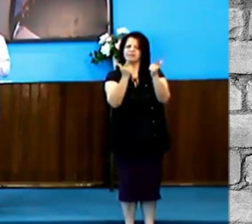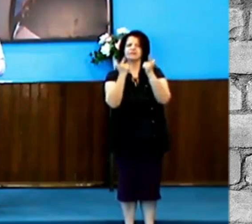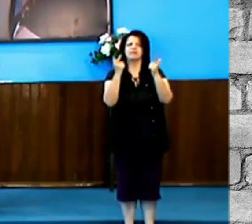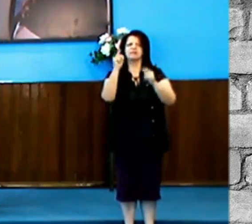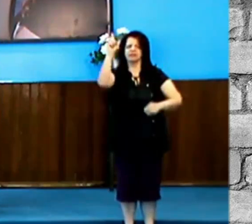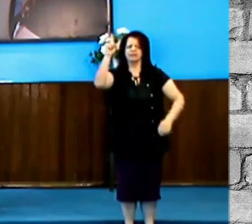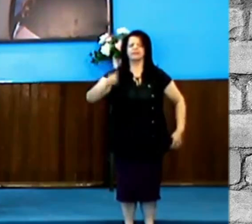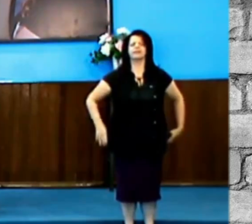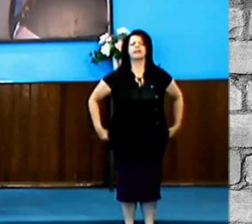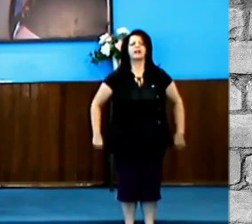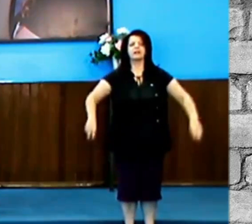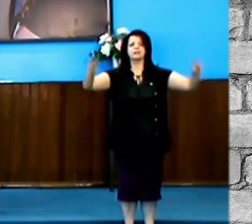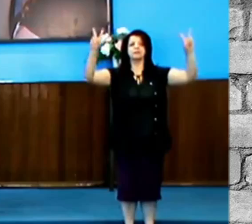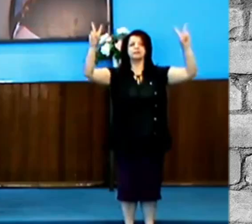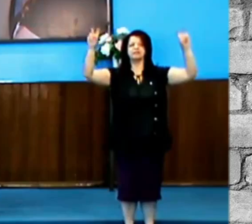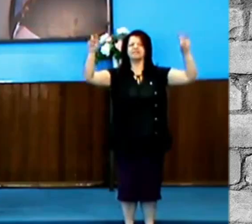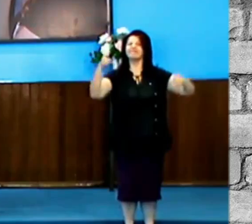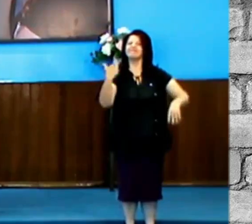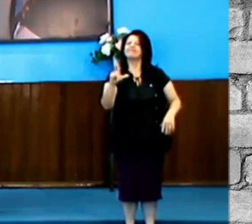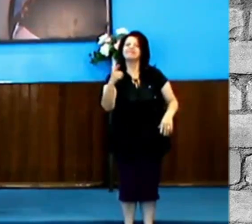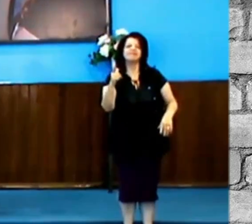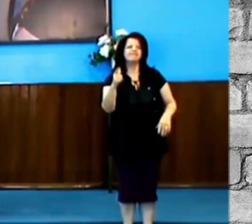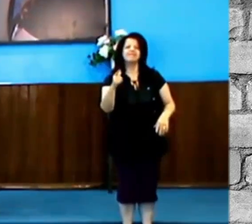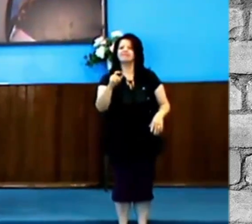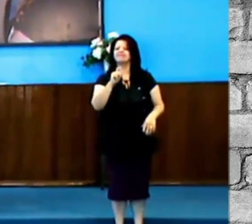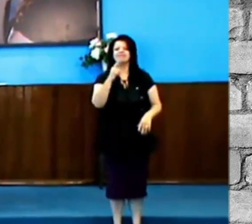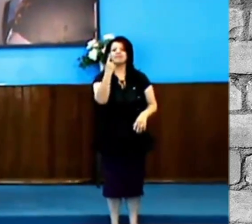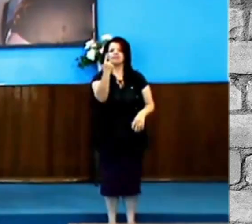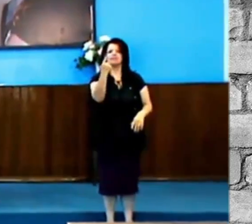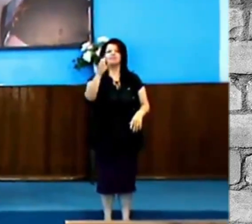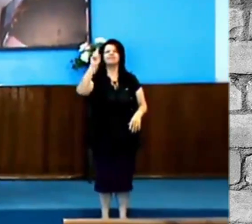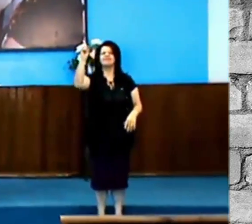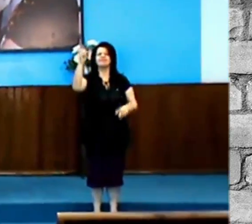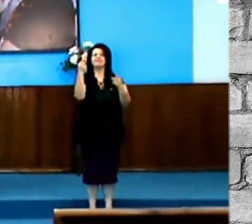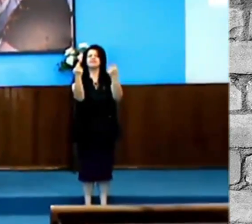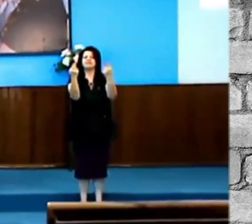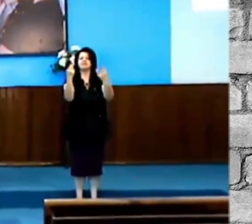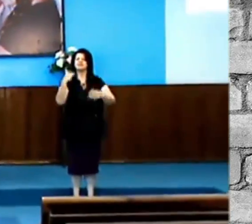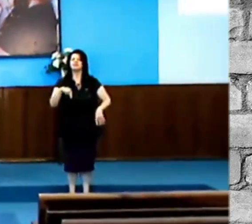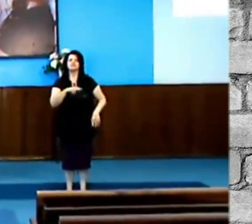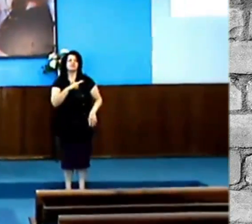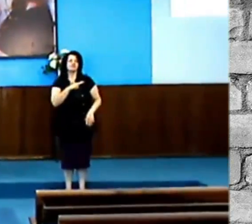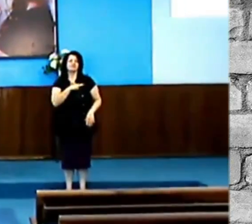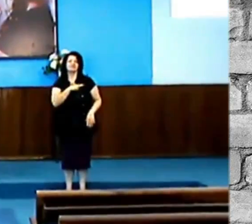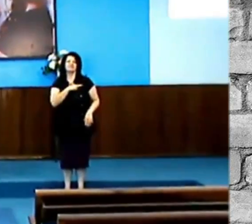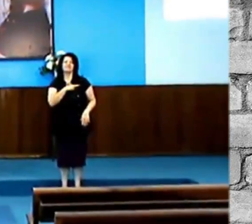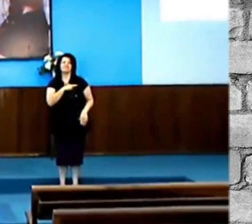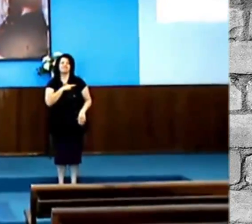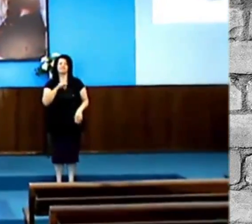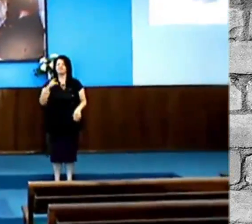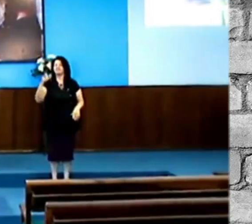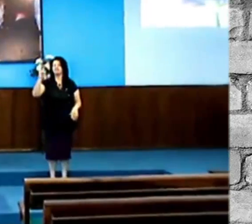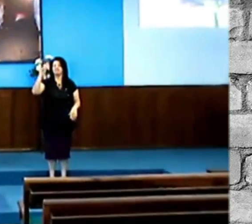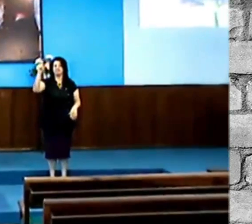Deus. O título desse hino é Incomparável. Ele é o nosso Deus. Mesmo em tempos como o nosso, O Senhor nosso Deus é o Deus incomparável em que